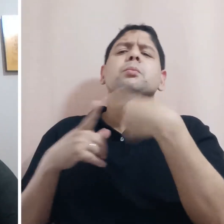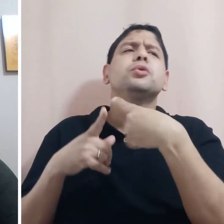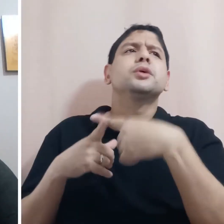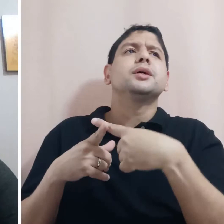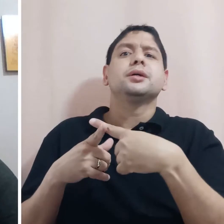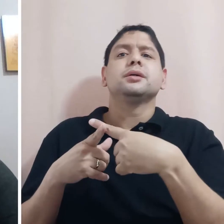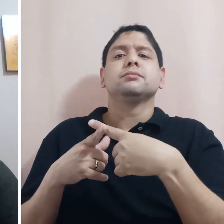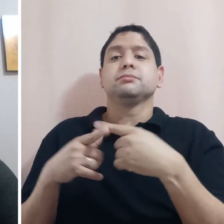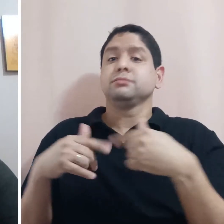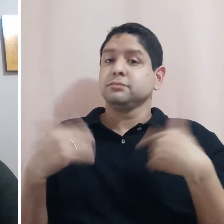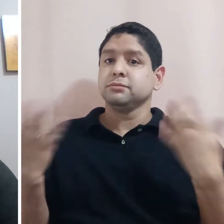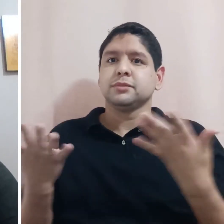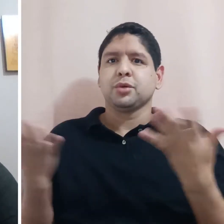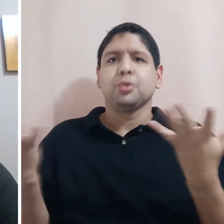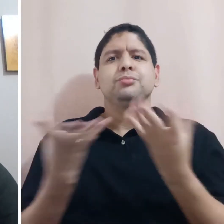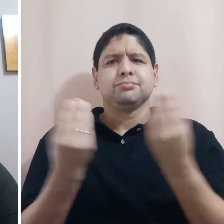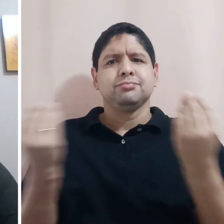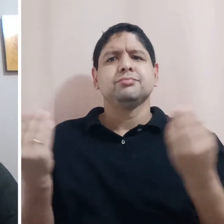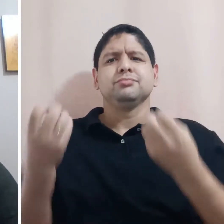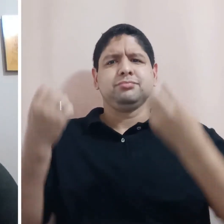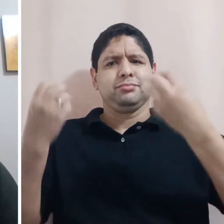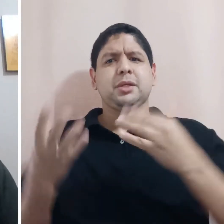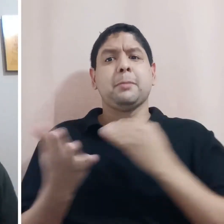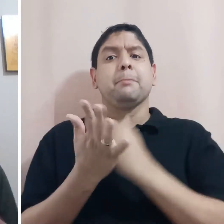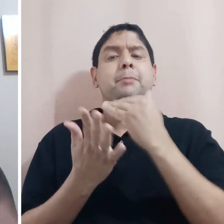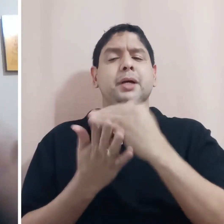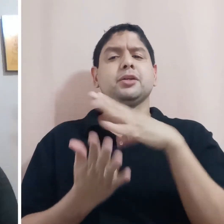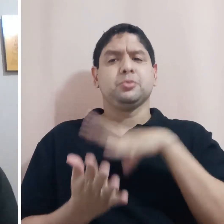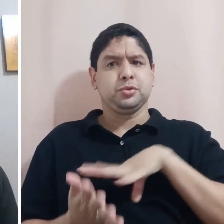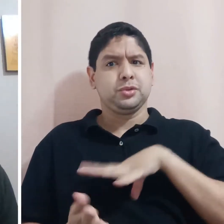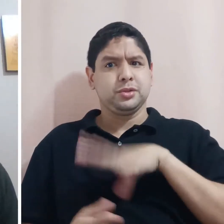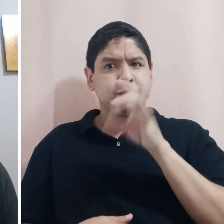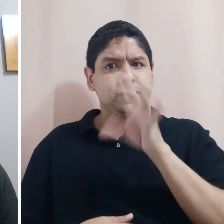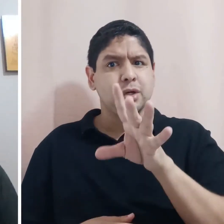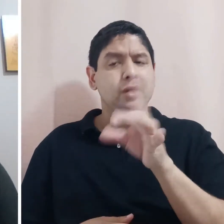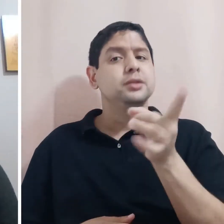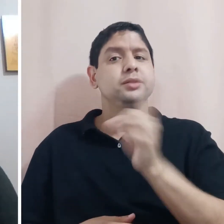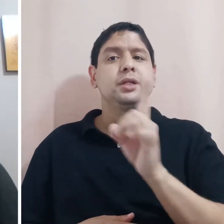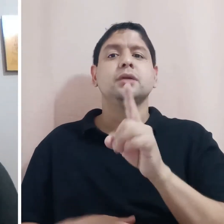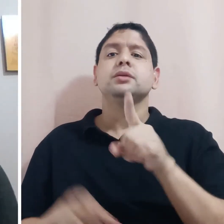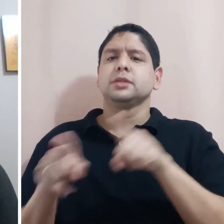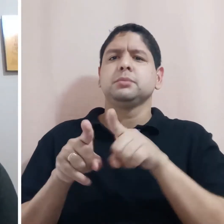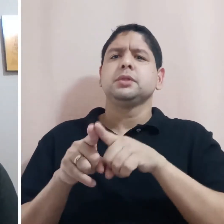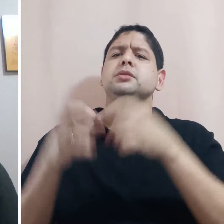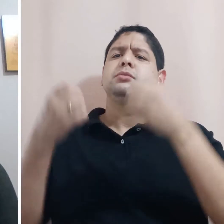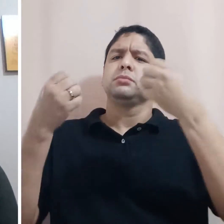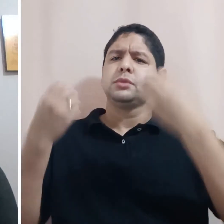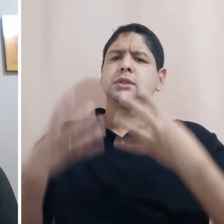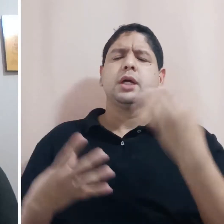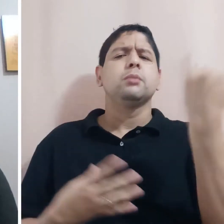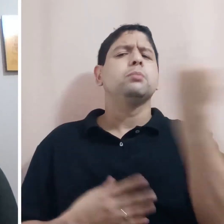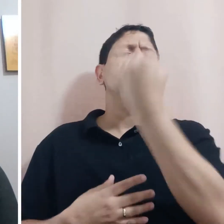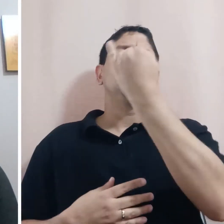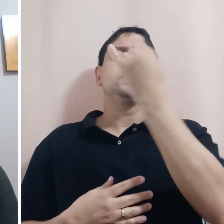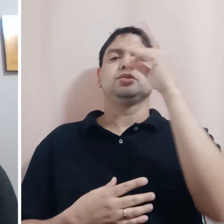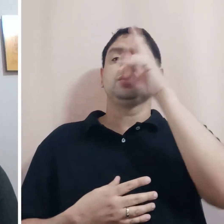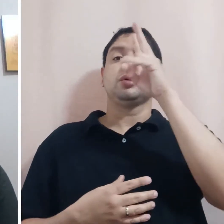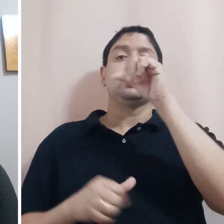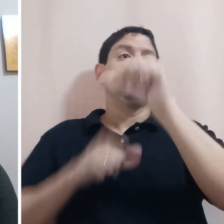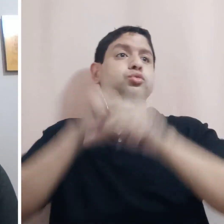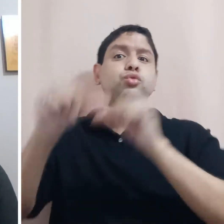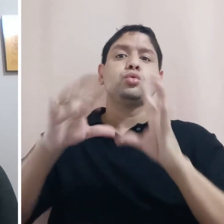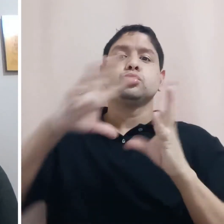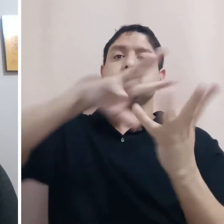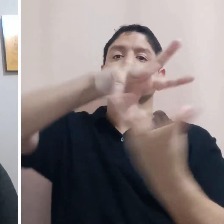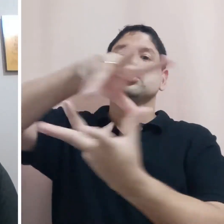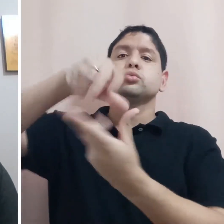os portugueses chegaram ao Brasil, por que eles vieram. Na verdade, a gente vai falar até muito mais do que os portugueses. Nós vamos falar de um